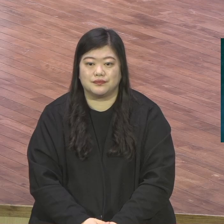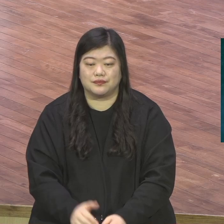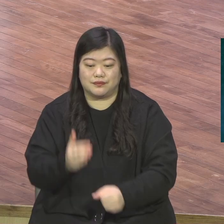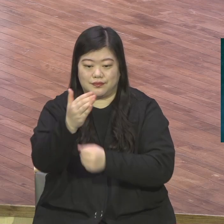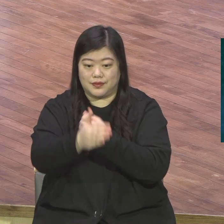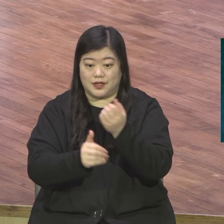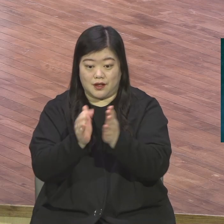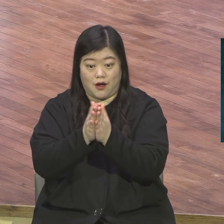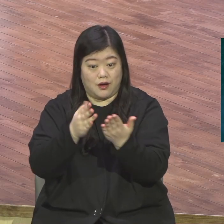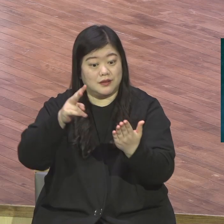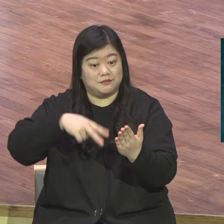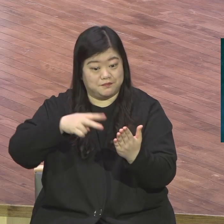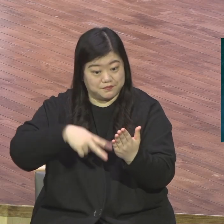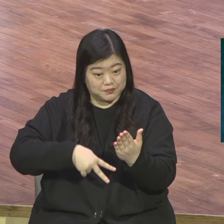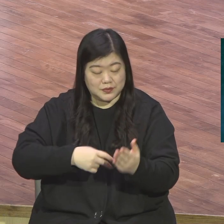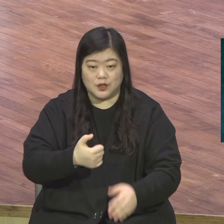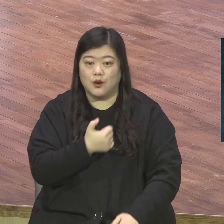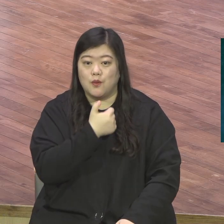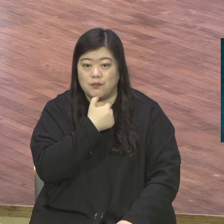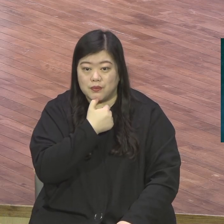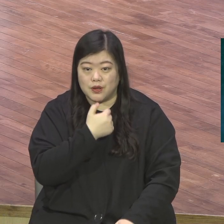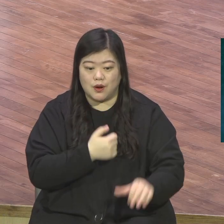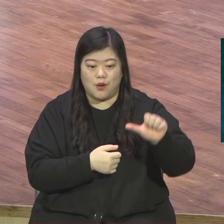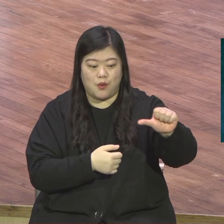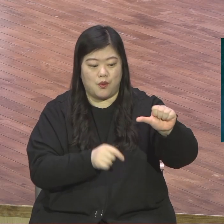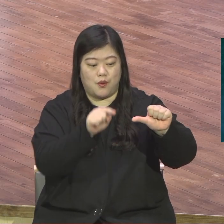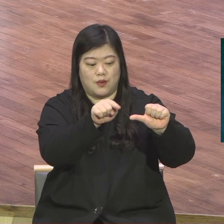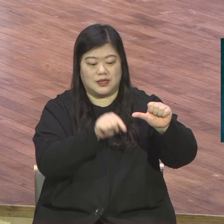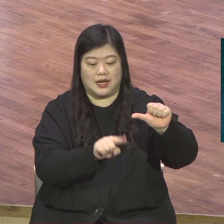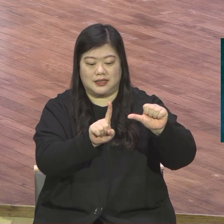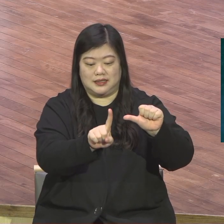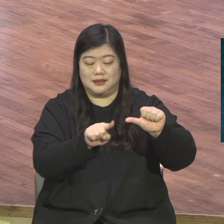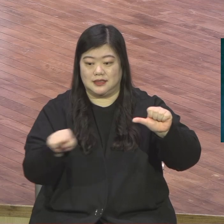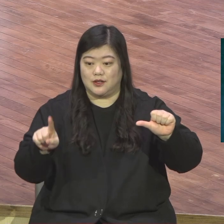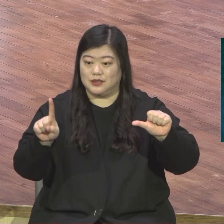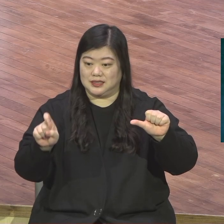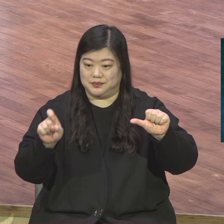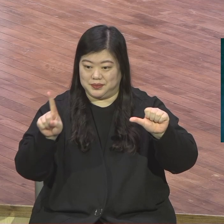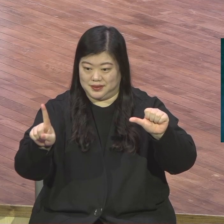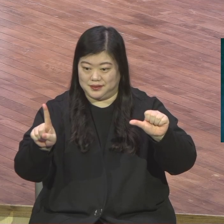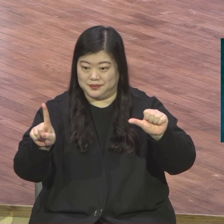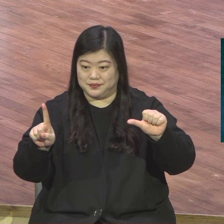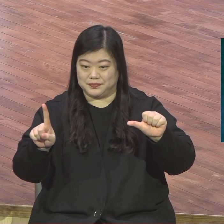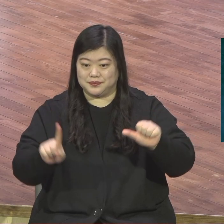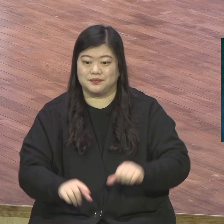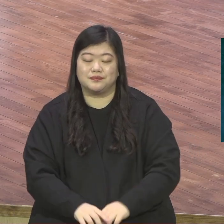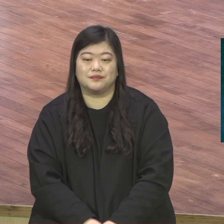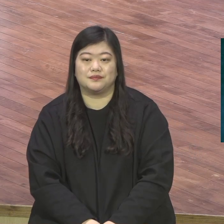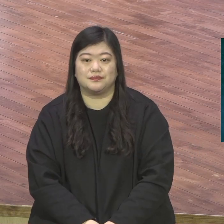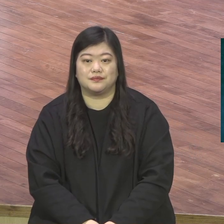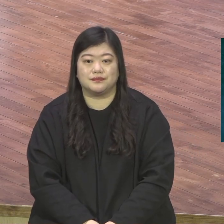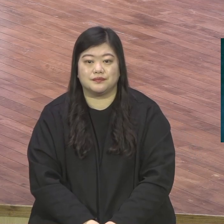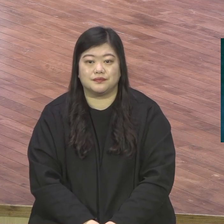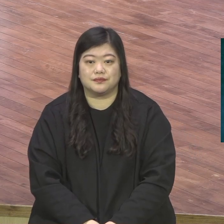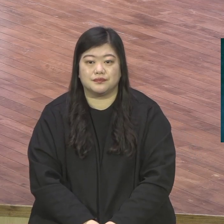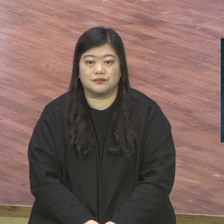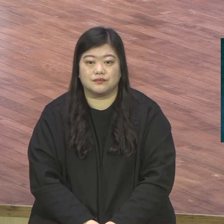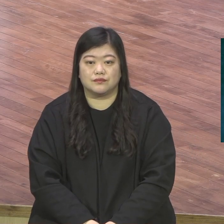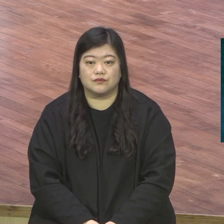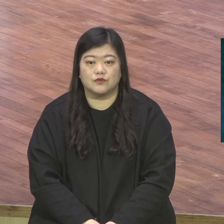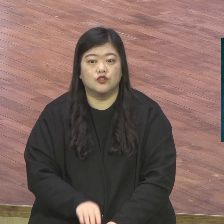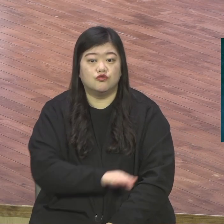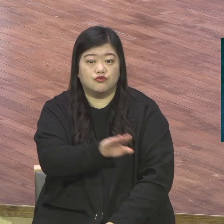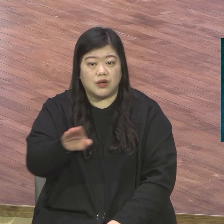은혜받고 성취될 하나님 말씀은 로마서 5장 1절에서 11절까지 말씀입니다. 그러므로